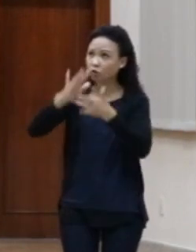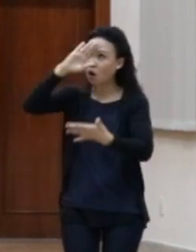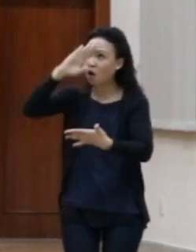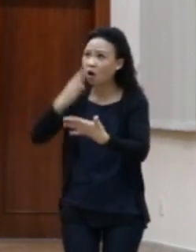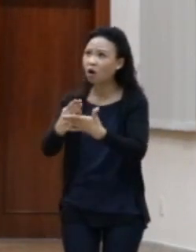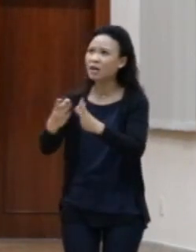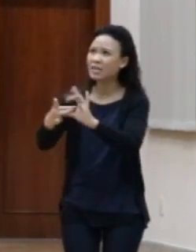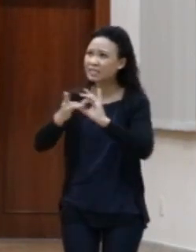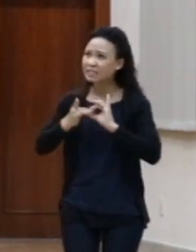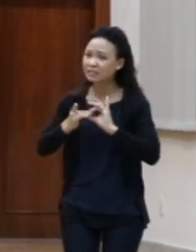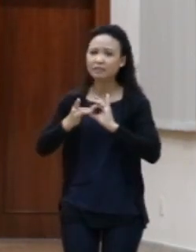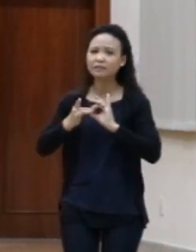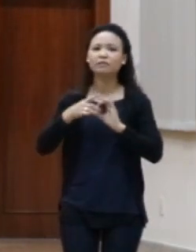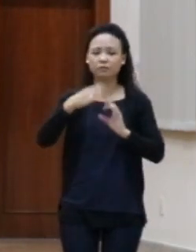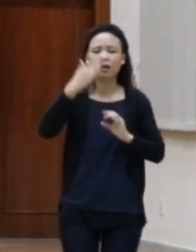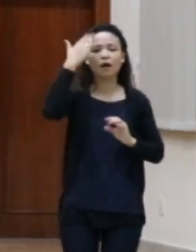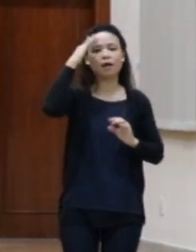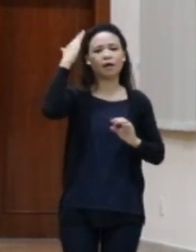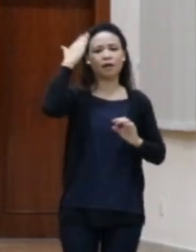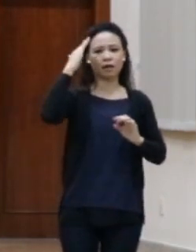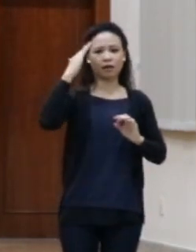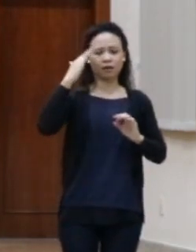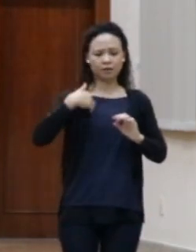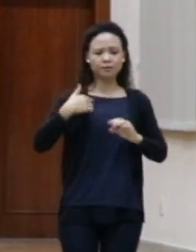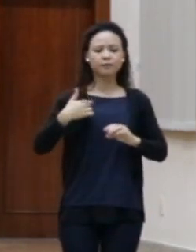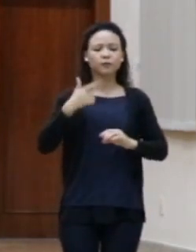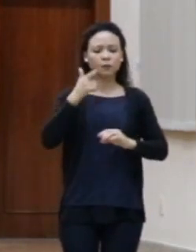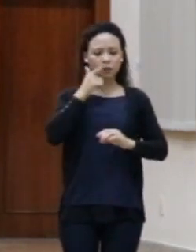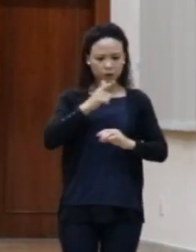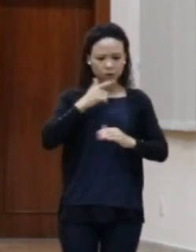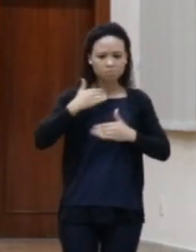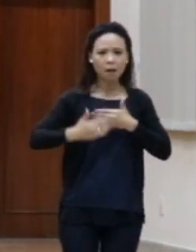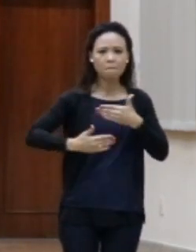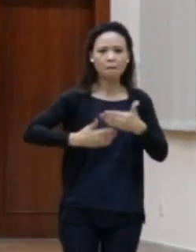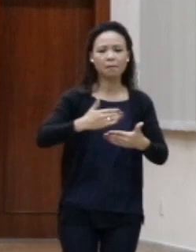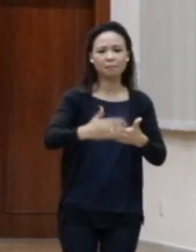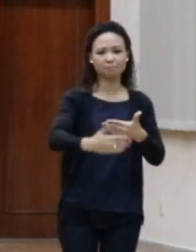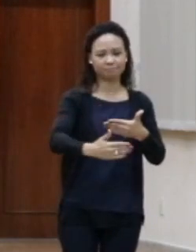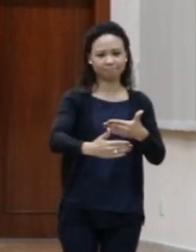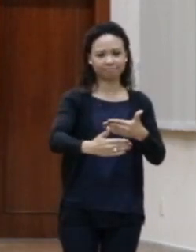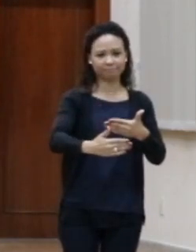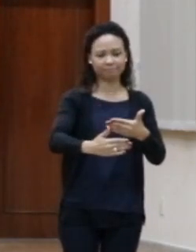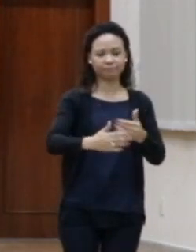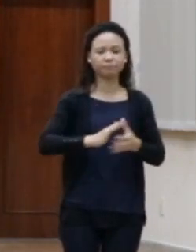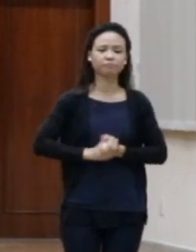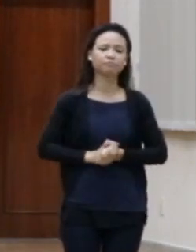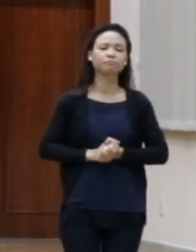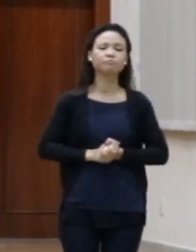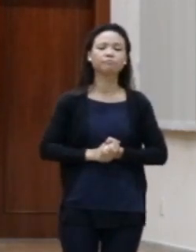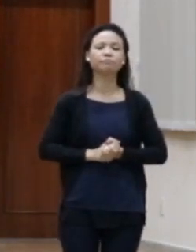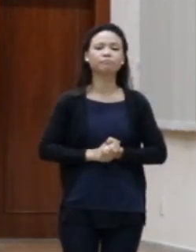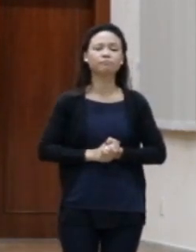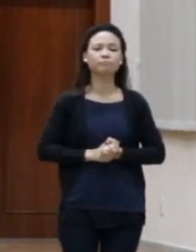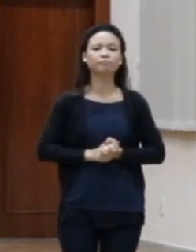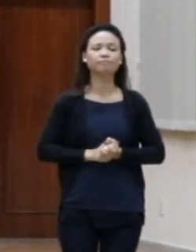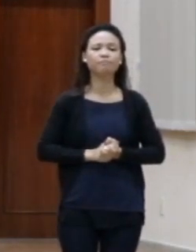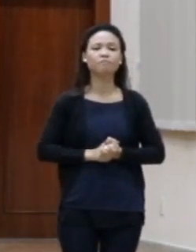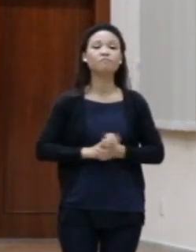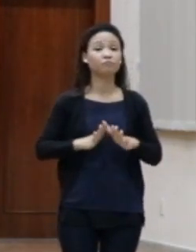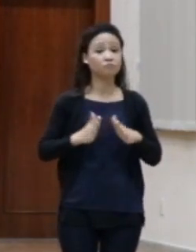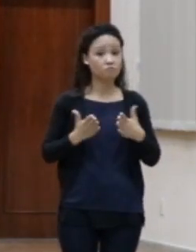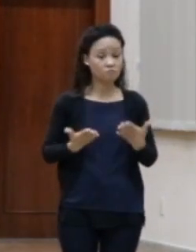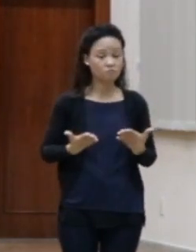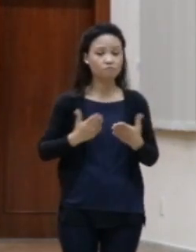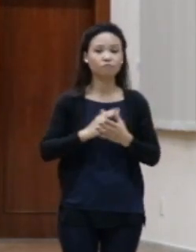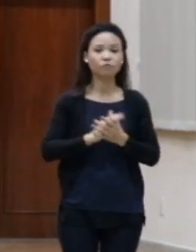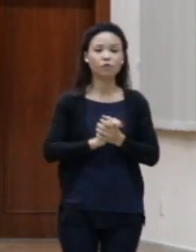nada disso fará sentido. Afinal de contas, quando diz que o propósito da